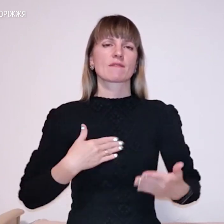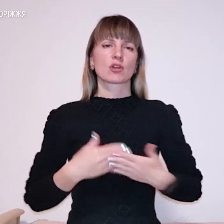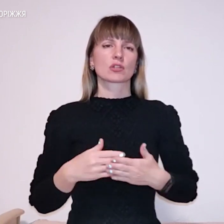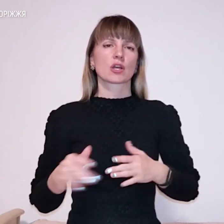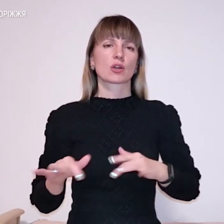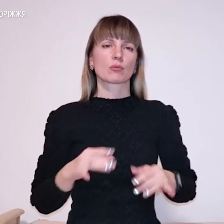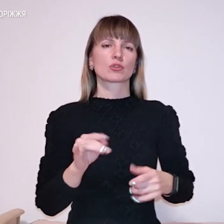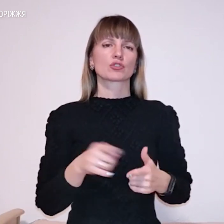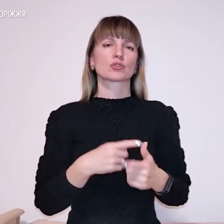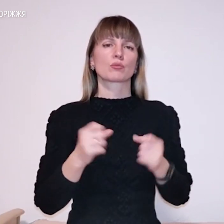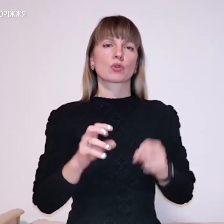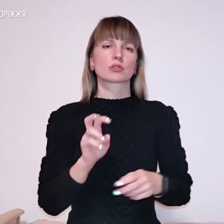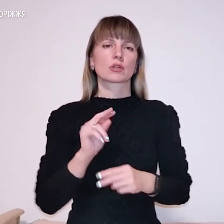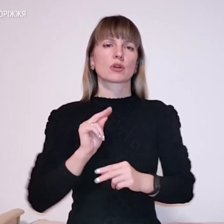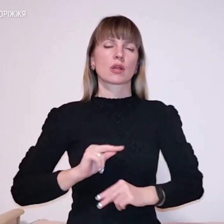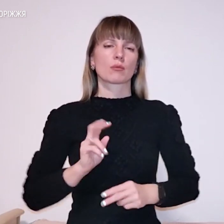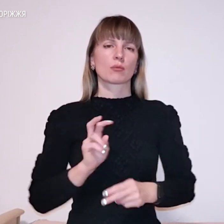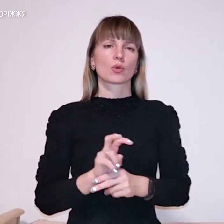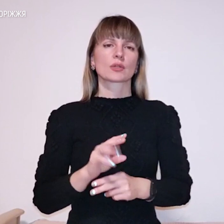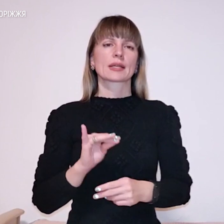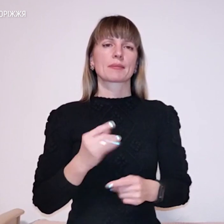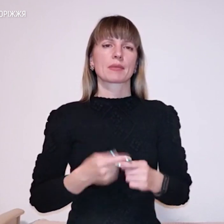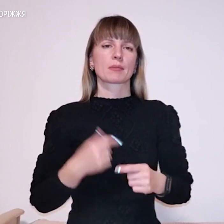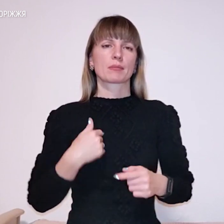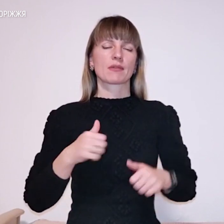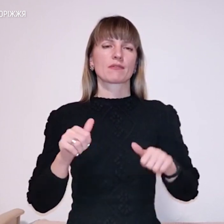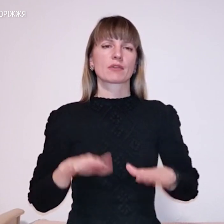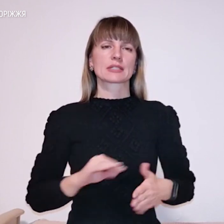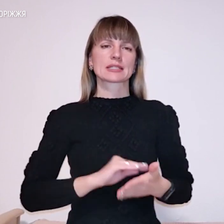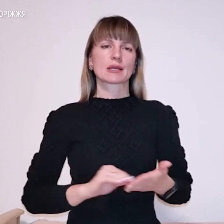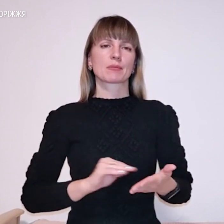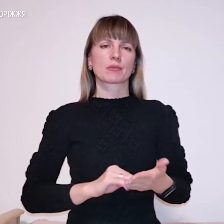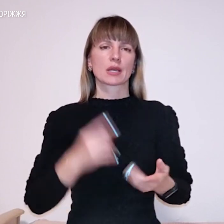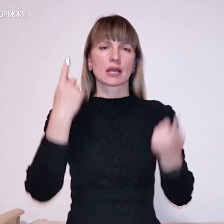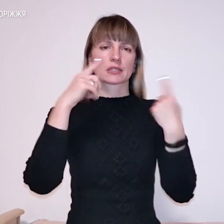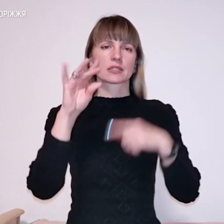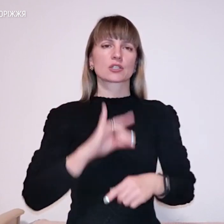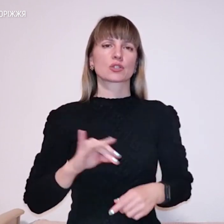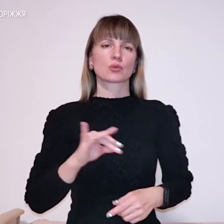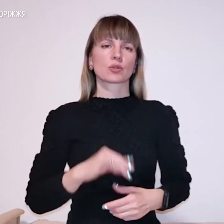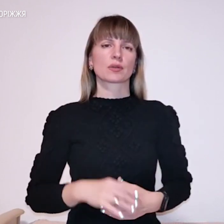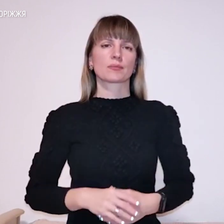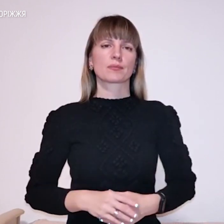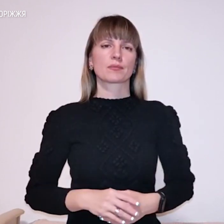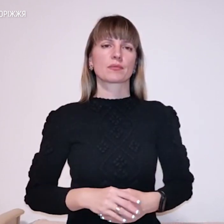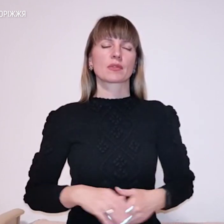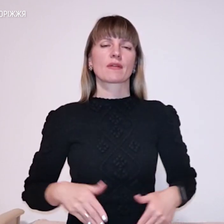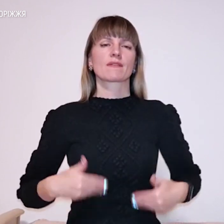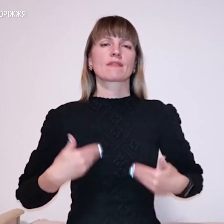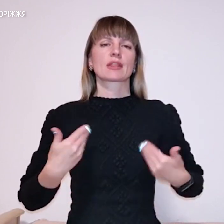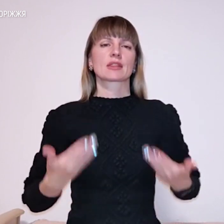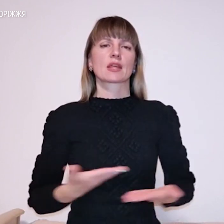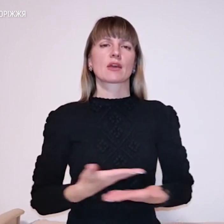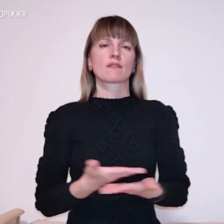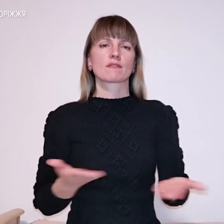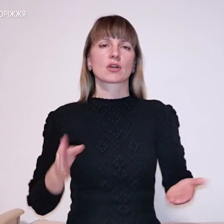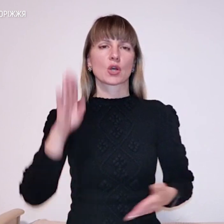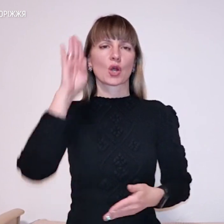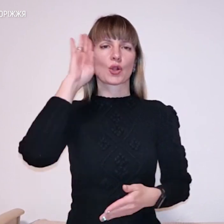роботою, чи просто на роботі. І тому ми вирішили записувати казочки. Вітаю вас, хлопчики